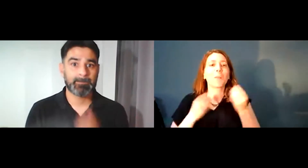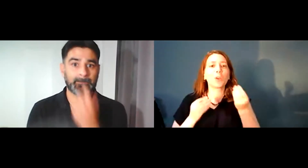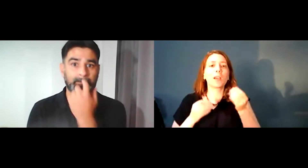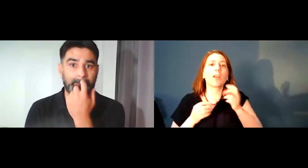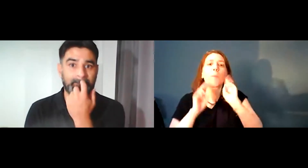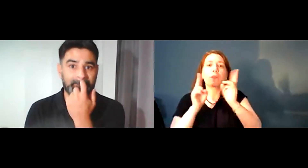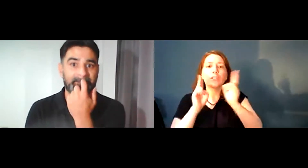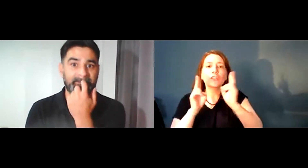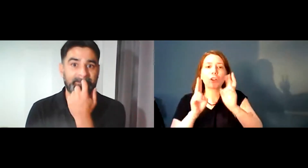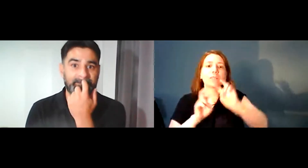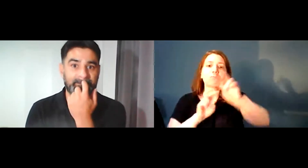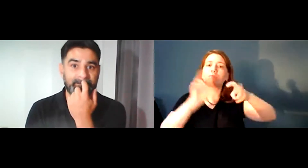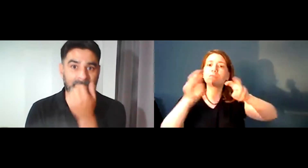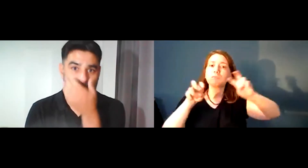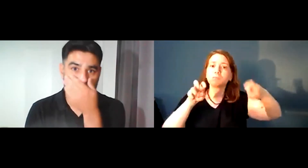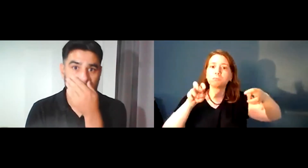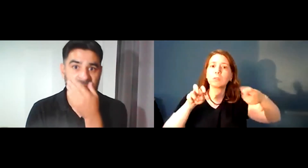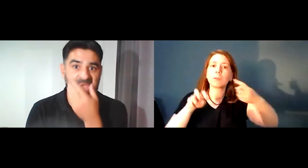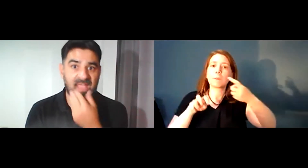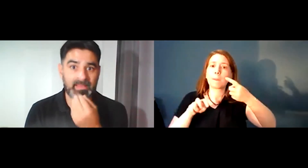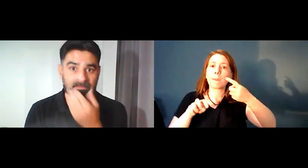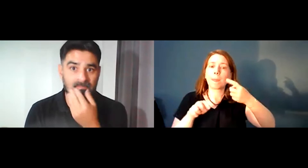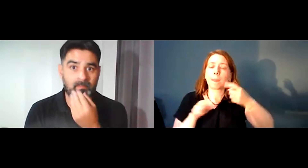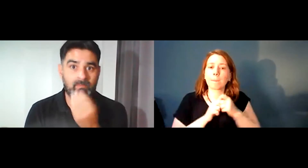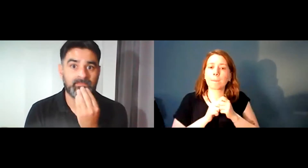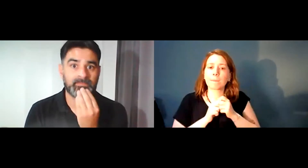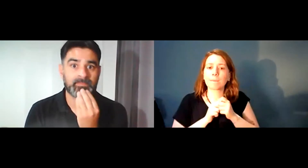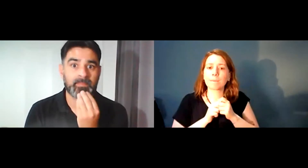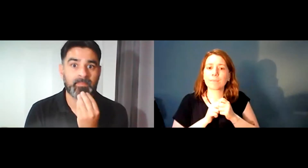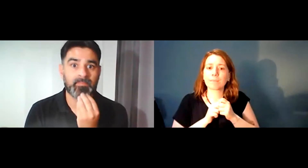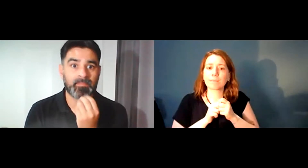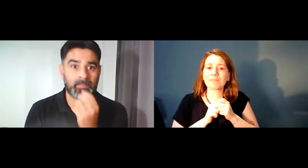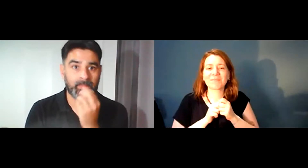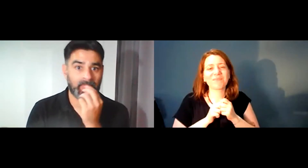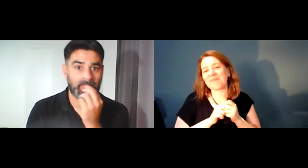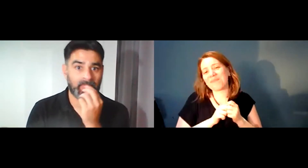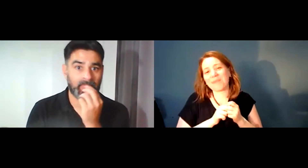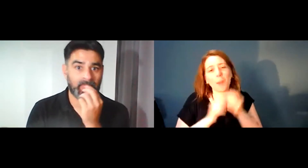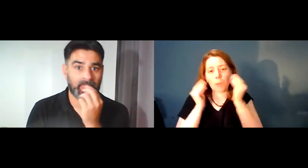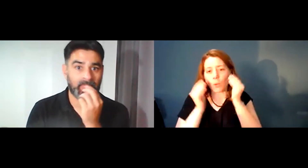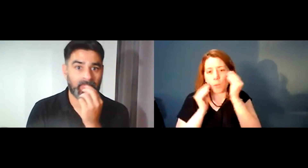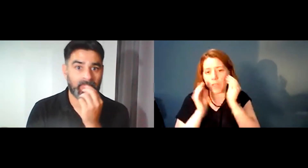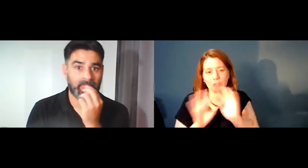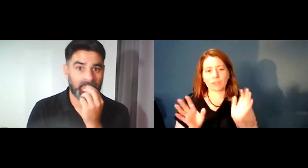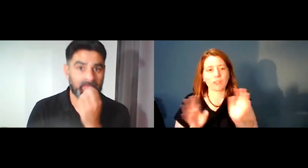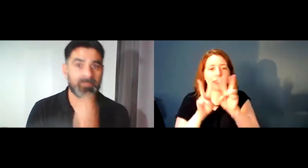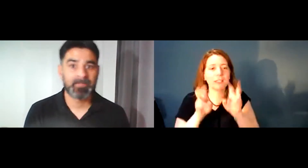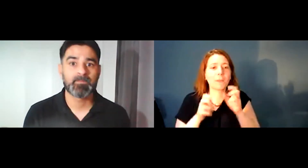me parece que este es un WhatsApp que abrió la universidad. Me parece, no sé. ¿Quién es?